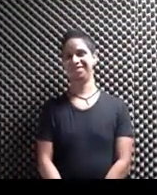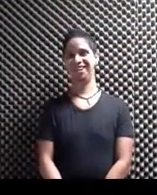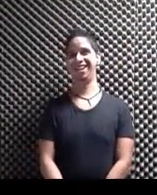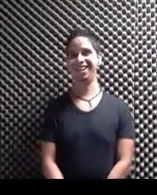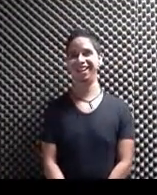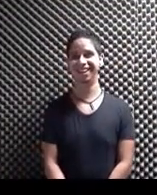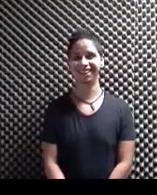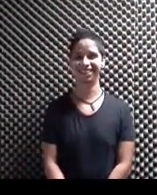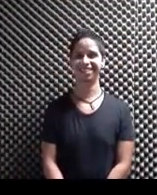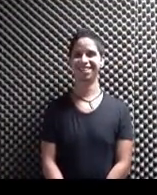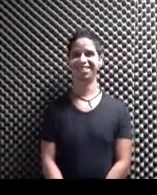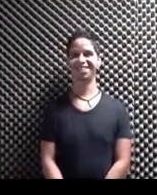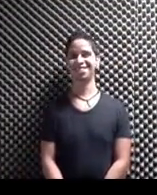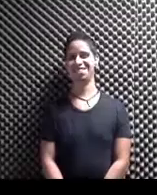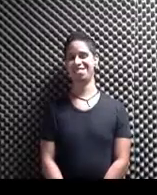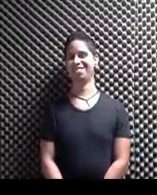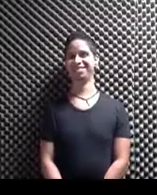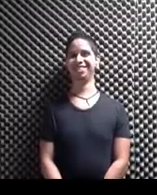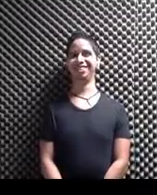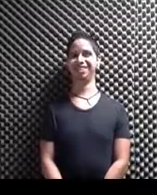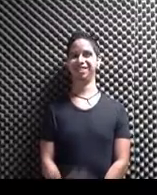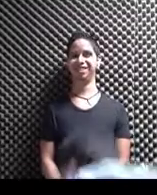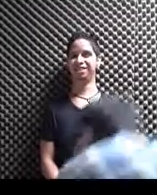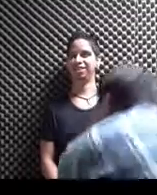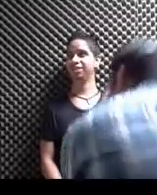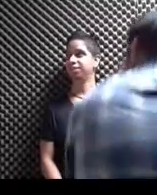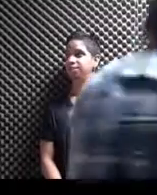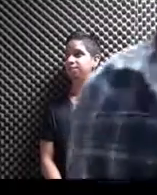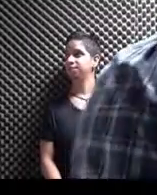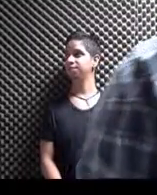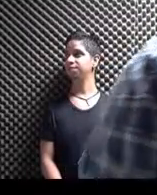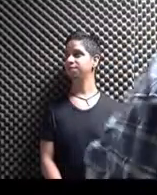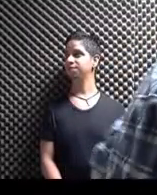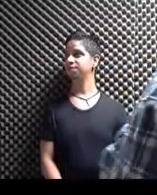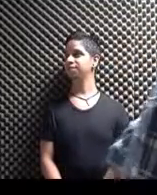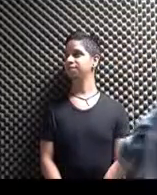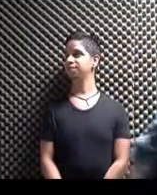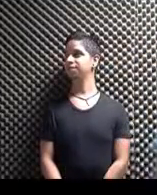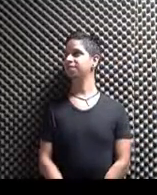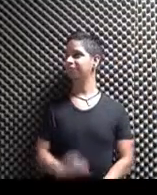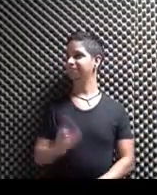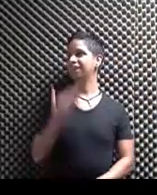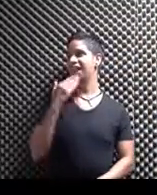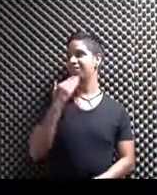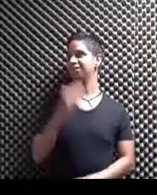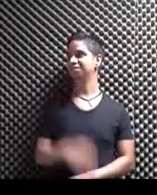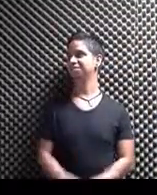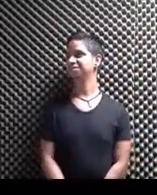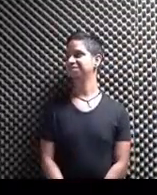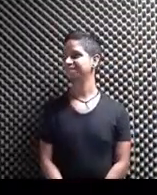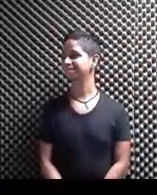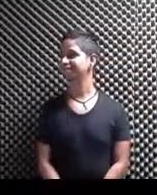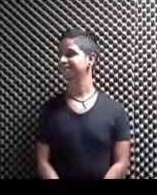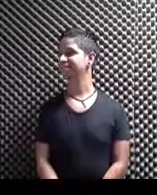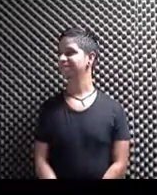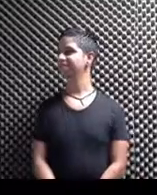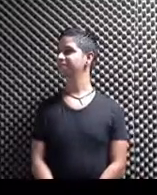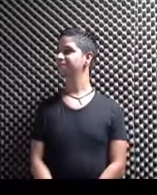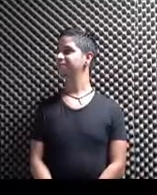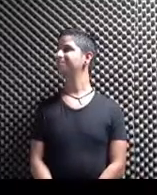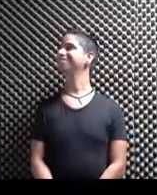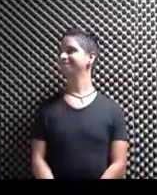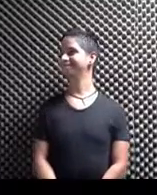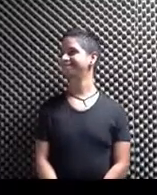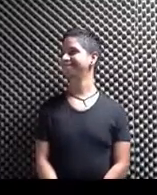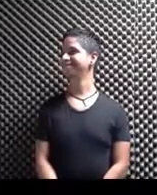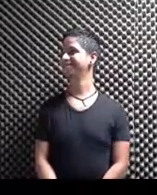Ahora mírame sin el puesto Ahora mírame con él Ahora mírame sin él Ahora mírame con él Sin él Con